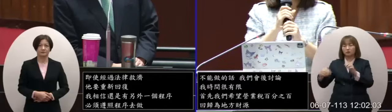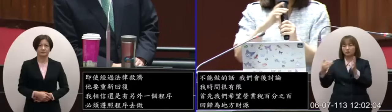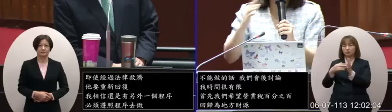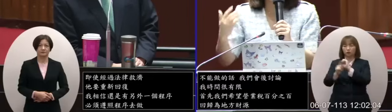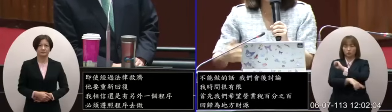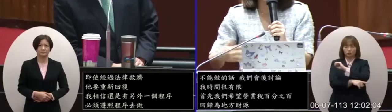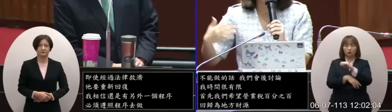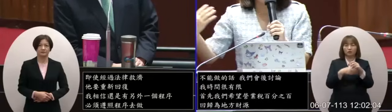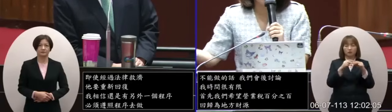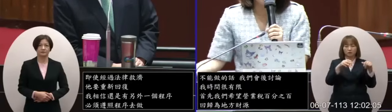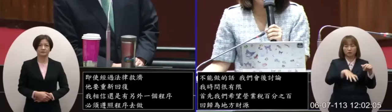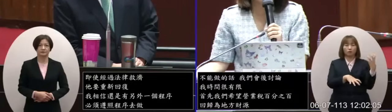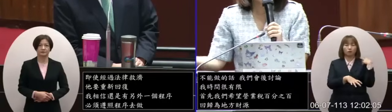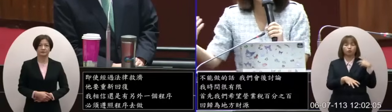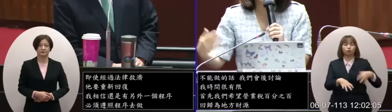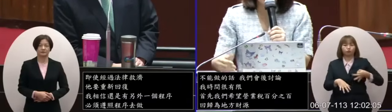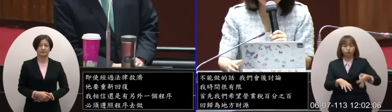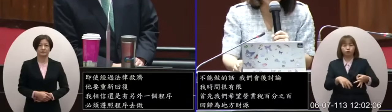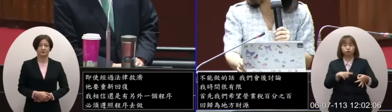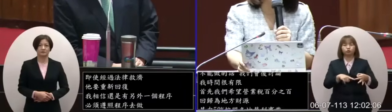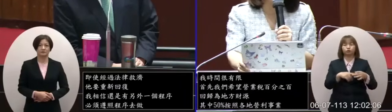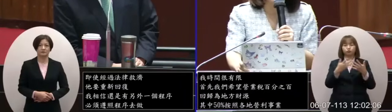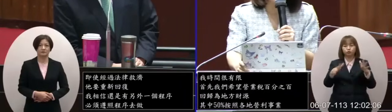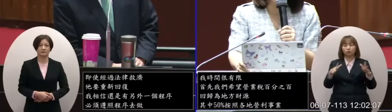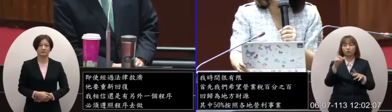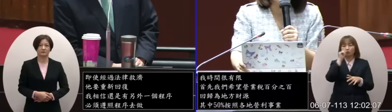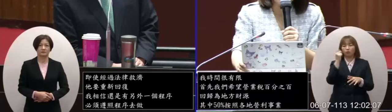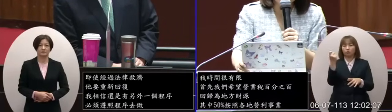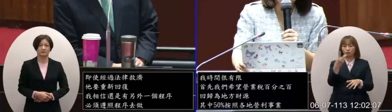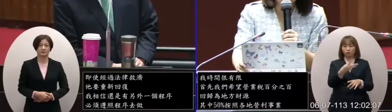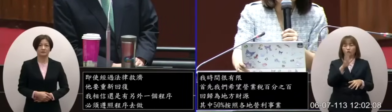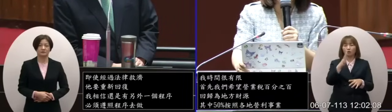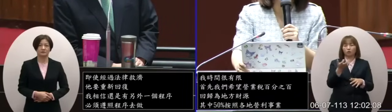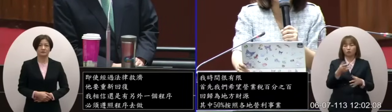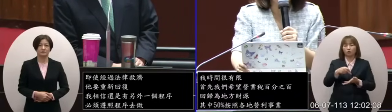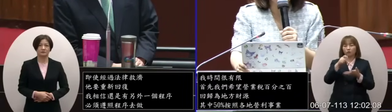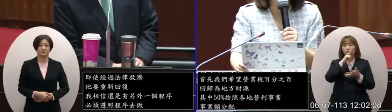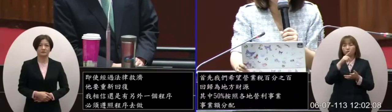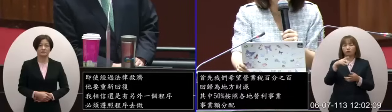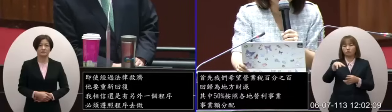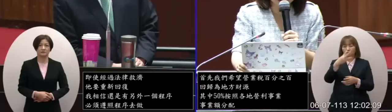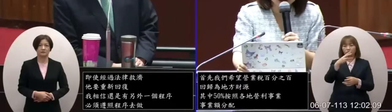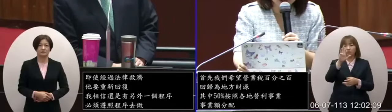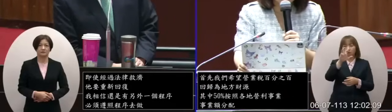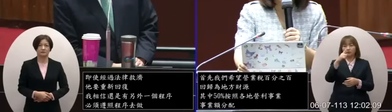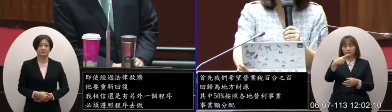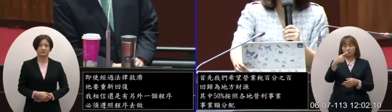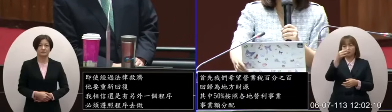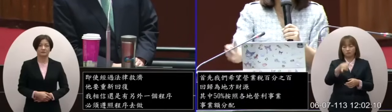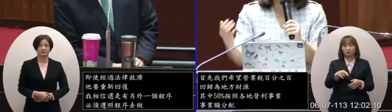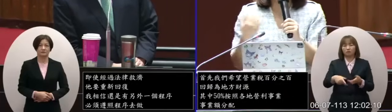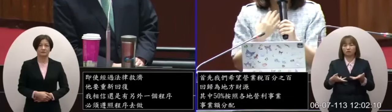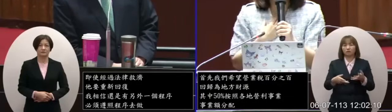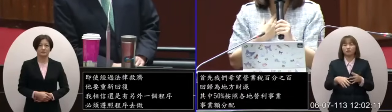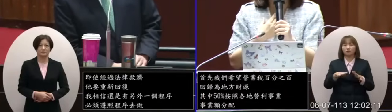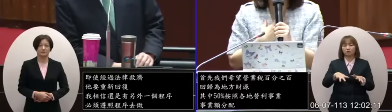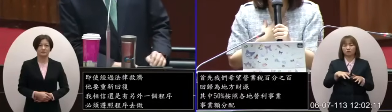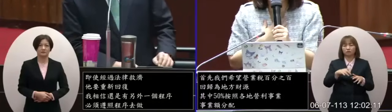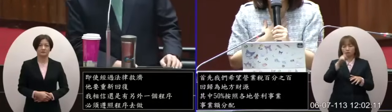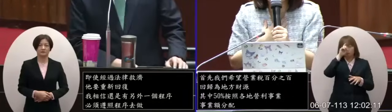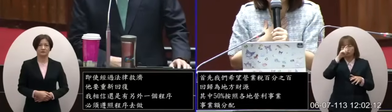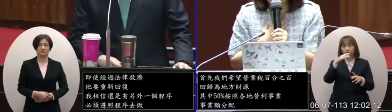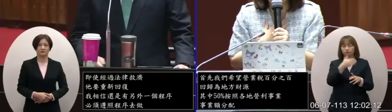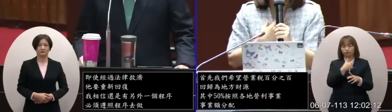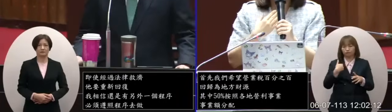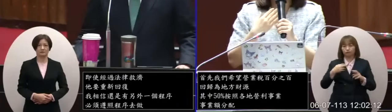最后呢由地方来买单，已经有很多次这样的事情，刚刚说过了，有381亿，所以这是我们希望能